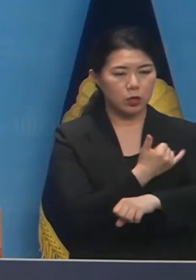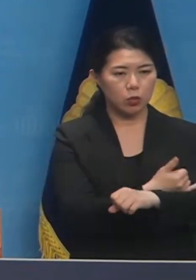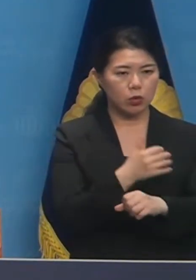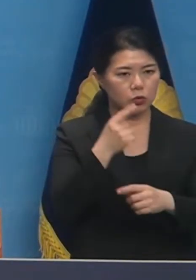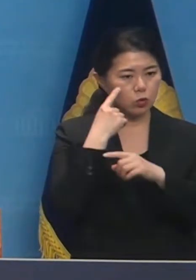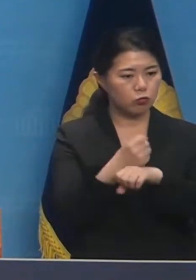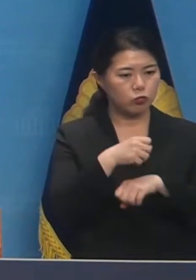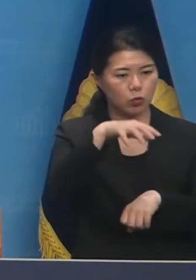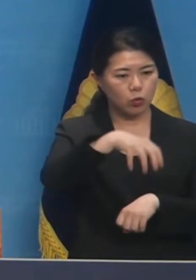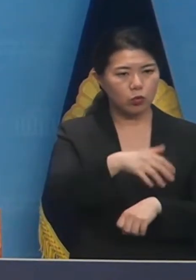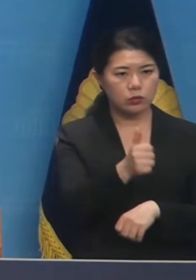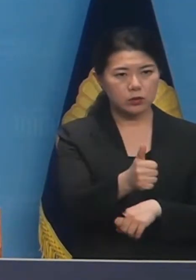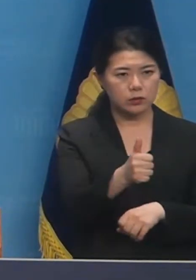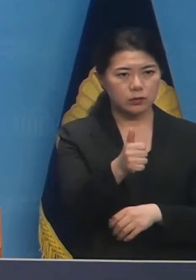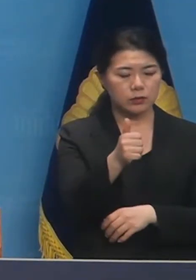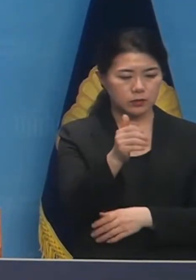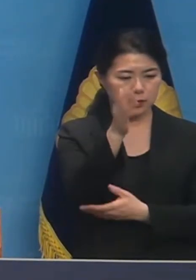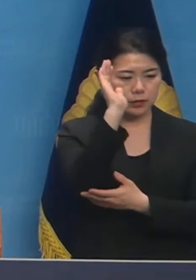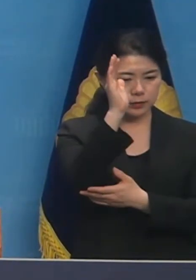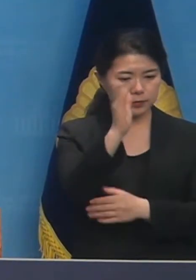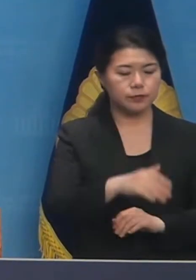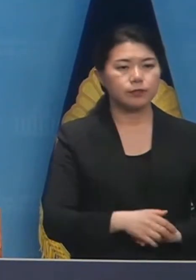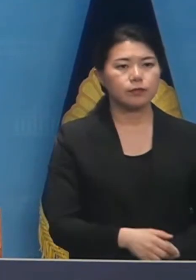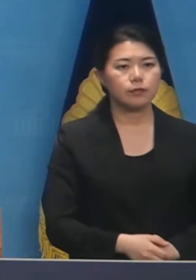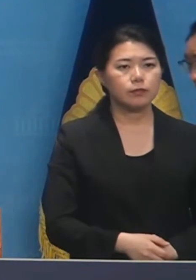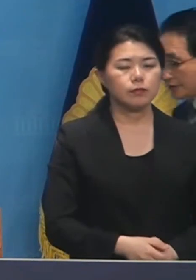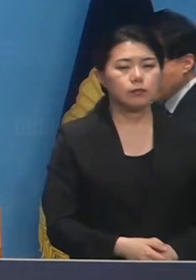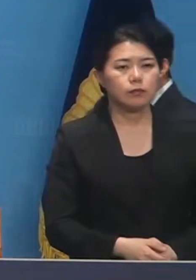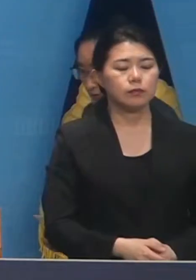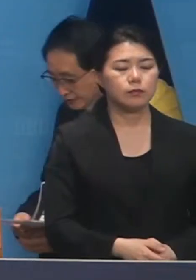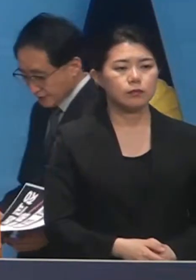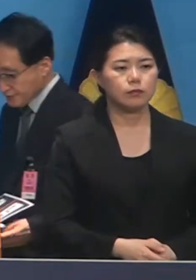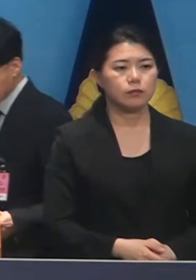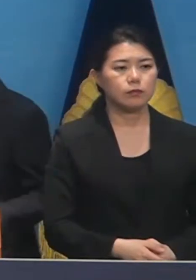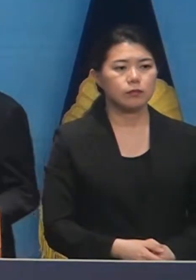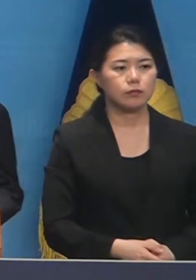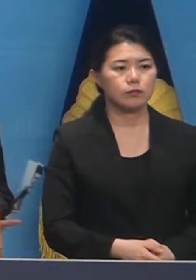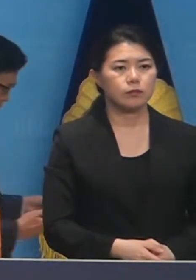군인권연구소의 김영기 부장 나오셔서 발언해 주시겠습니다.